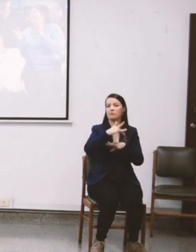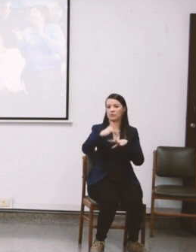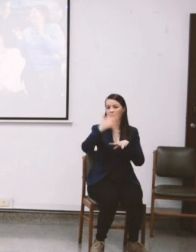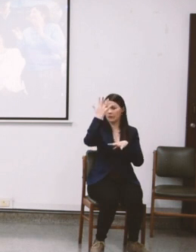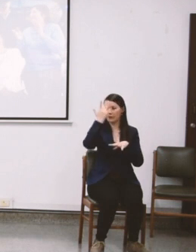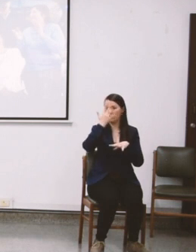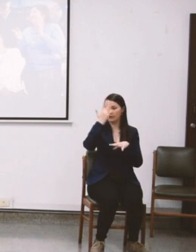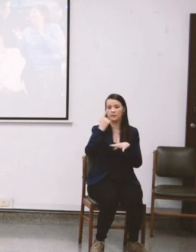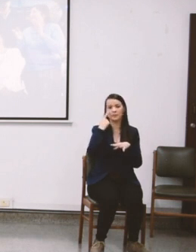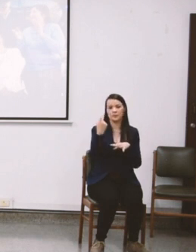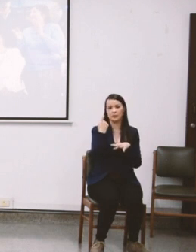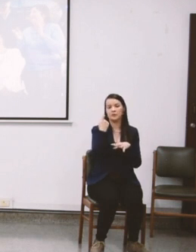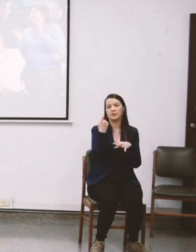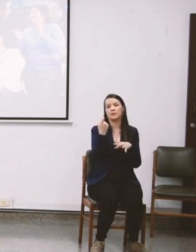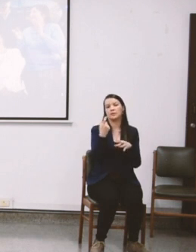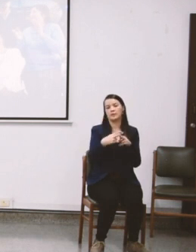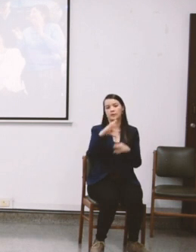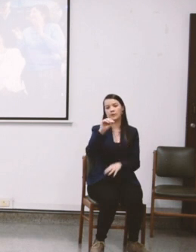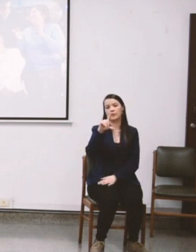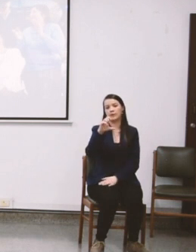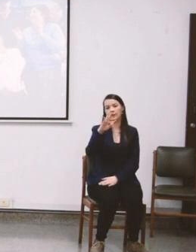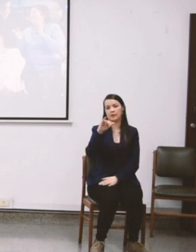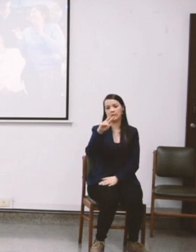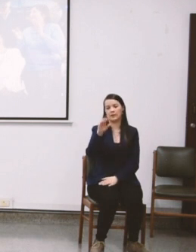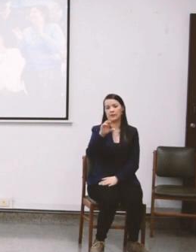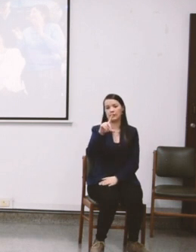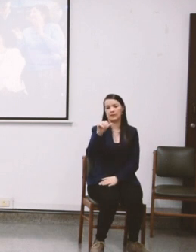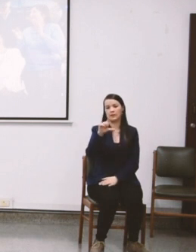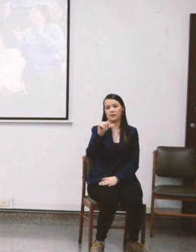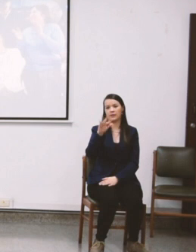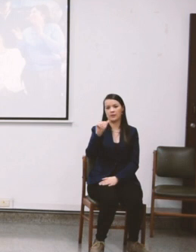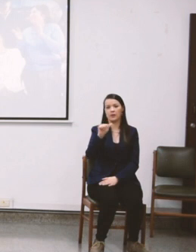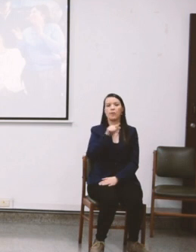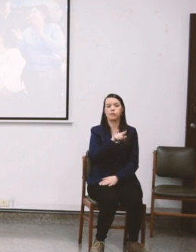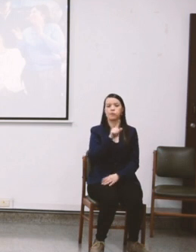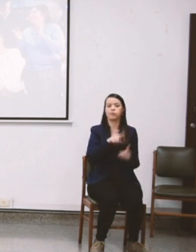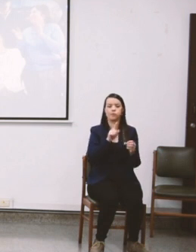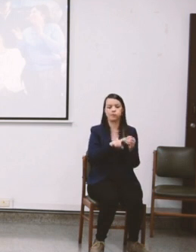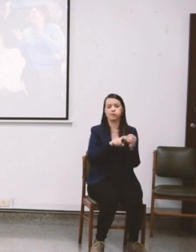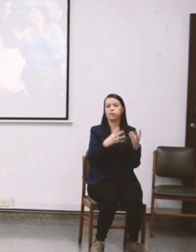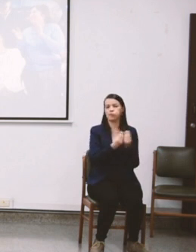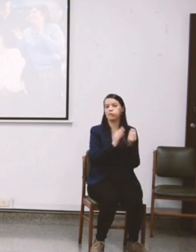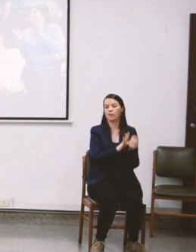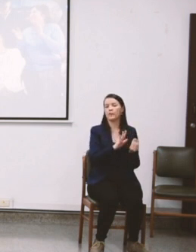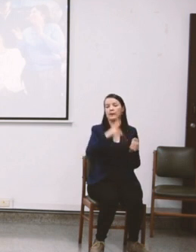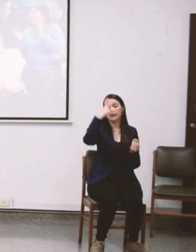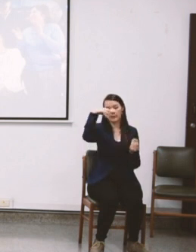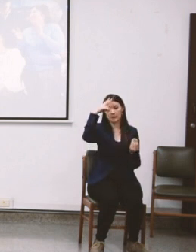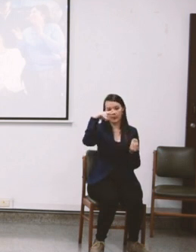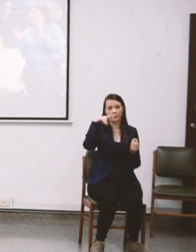se llama Colectivo La Lata, y el Orgullo Loco, que también he tenido como hay vínculo con personas que están en Ciudad de México pensando en el tema de